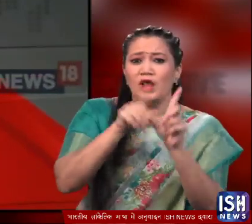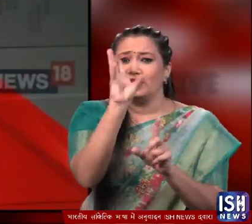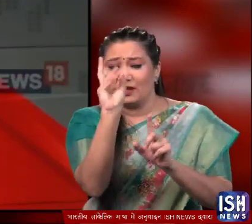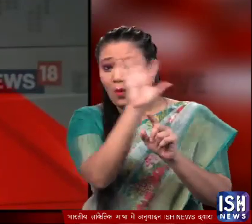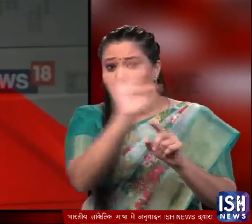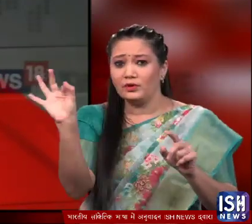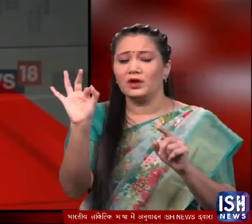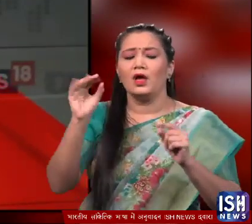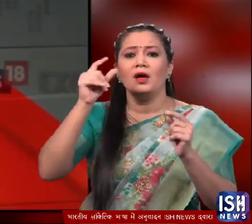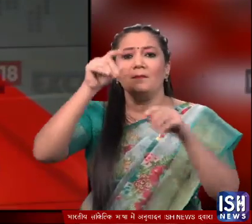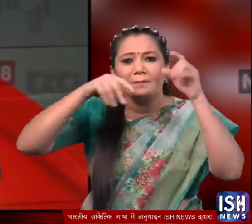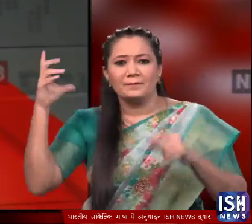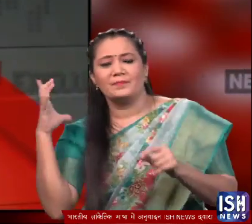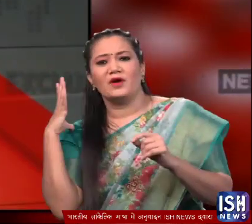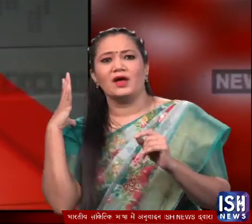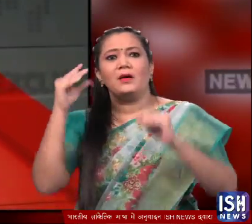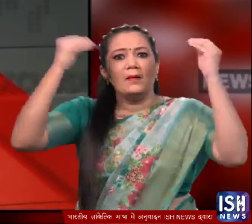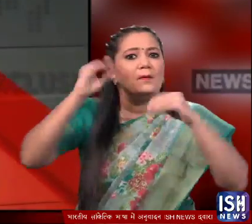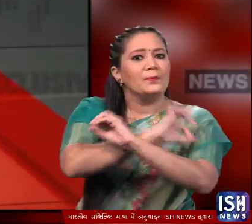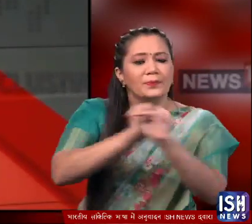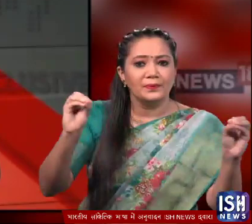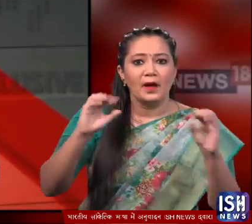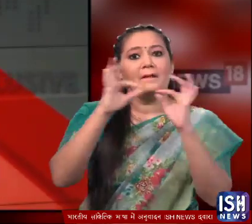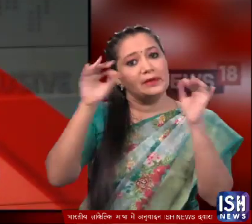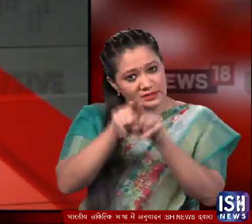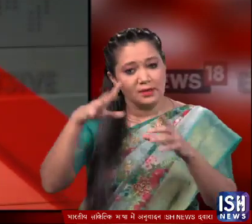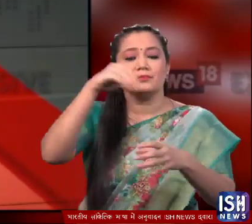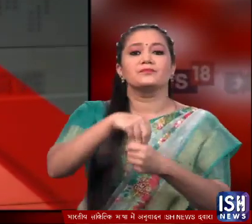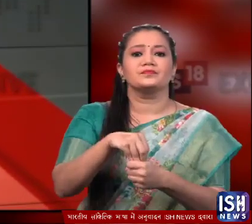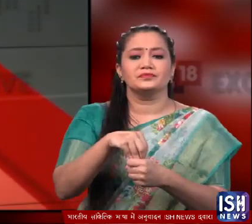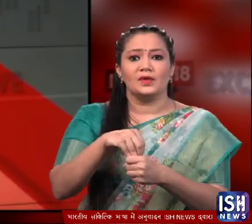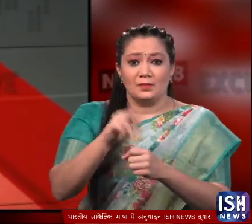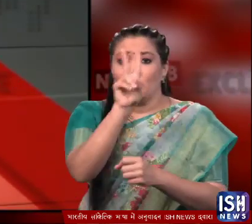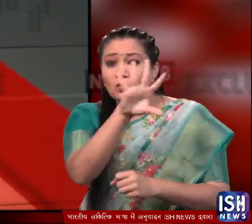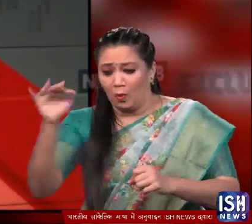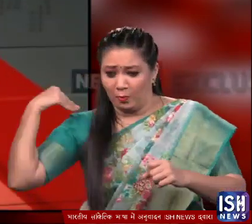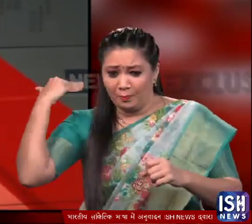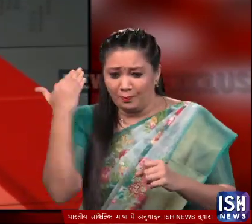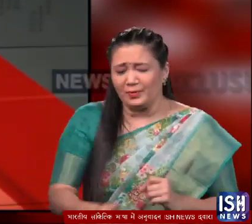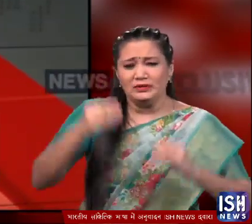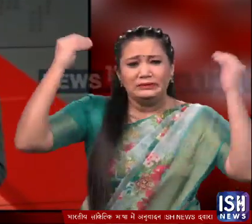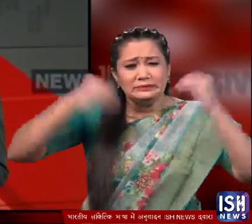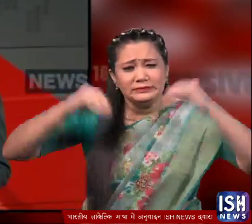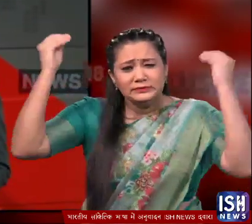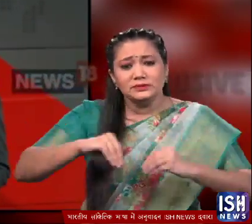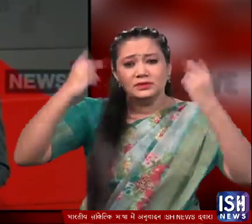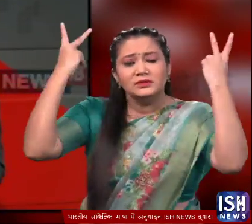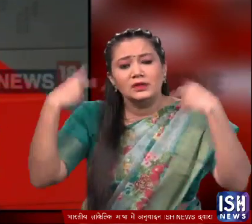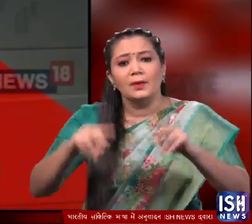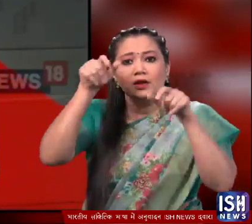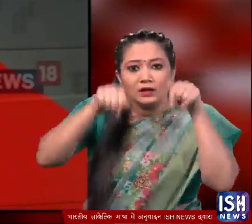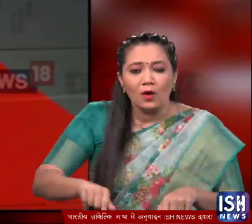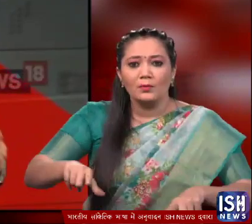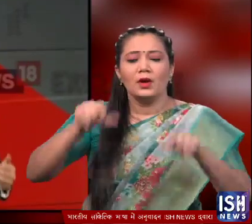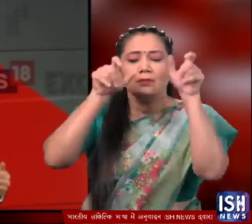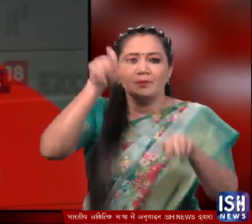हफ्ते तक लोग बारिश का इंतजार कर रहे थे, जिनमें भिंड जिला भी शामिल था। और बीते 2 हफ्तों में वहां इतना पानी बरसा कि अब लोग जान